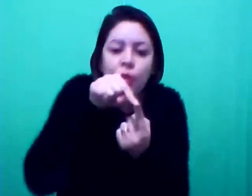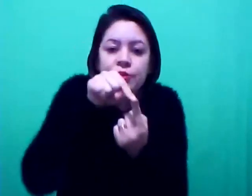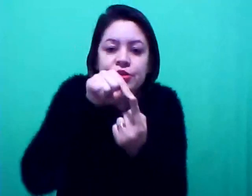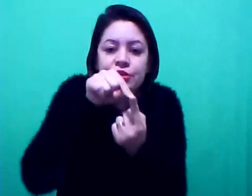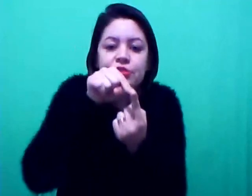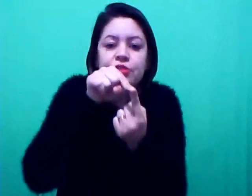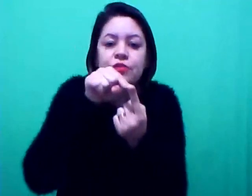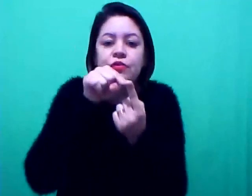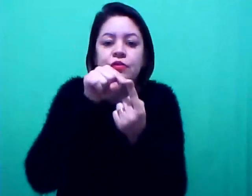que visa o quê?